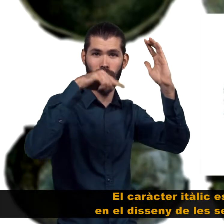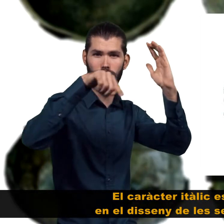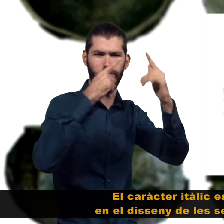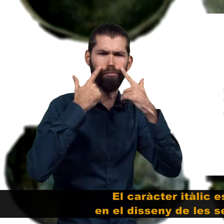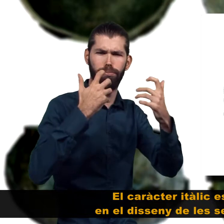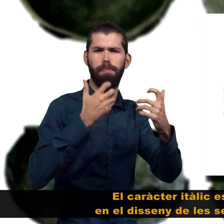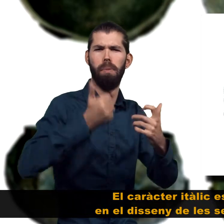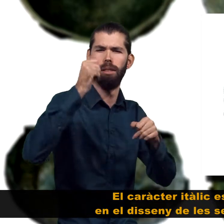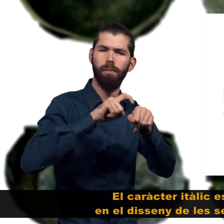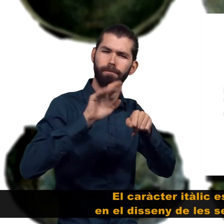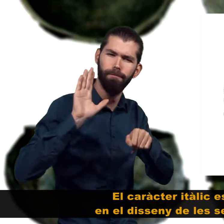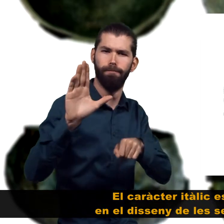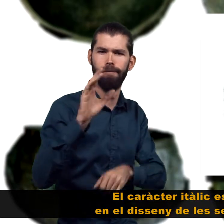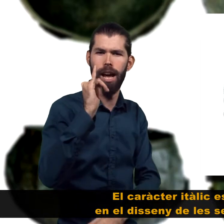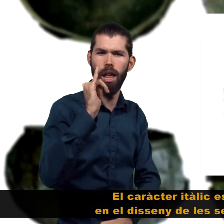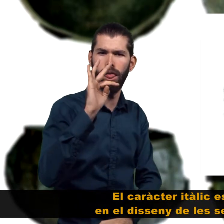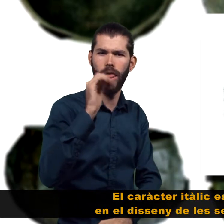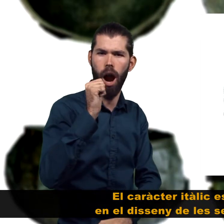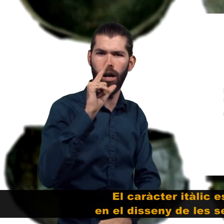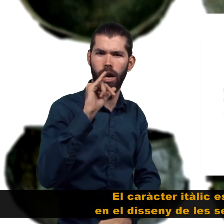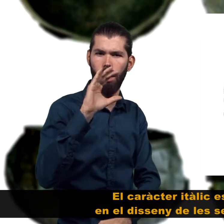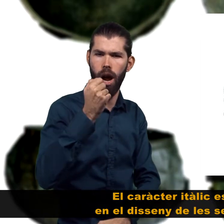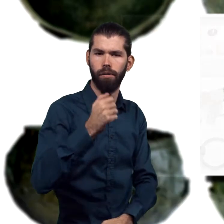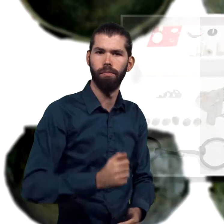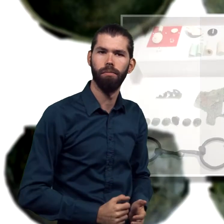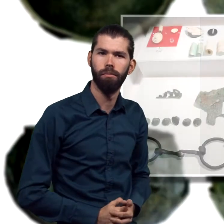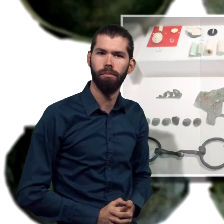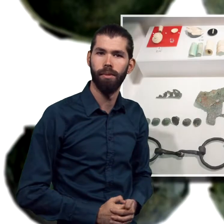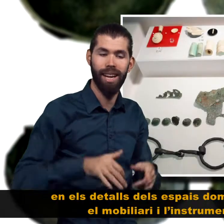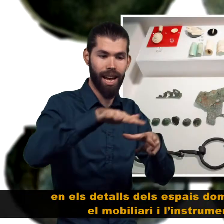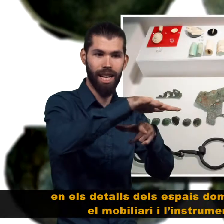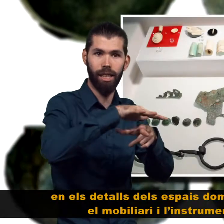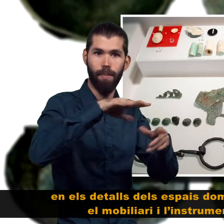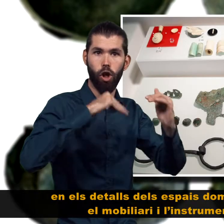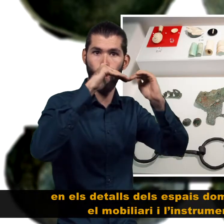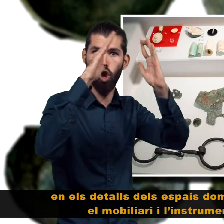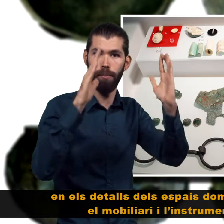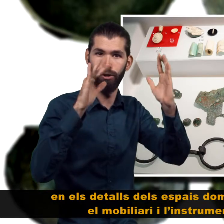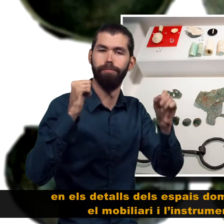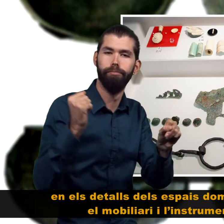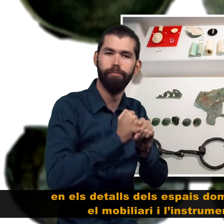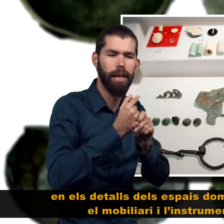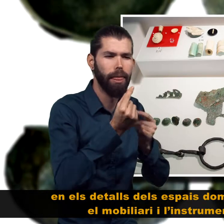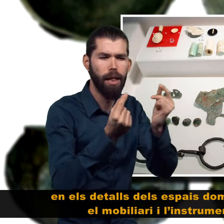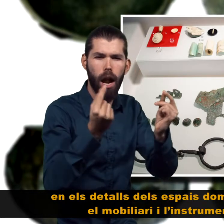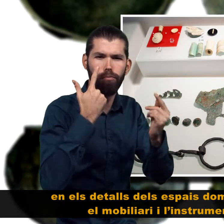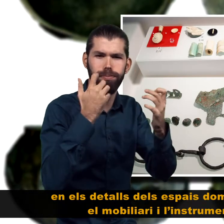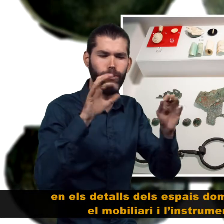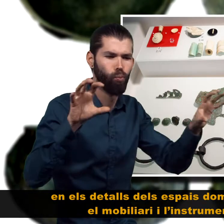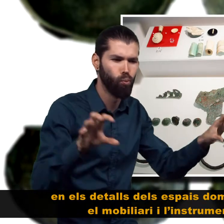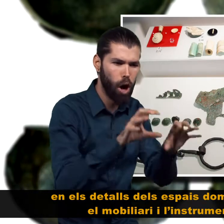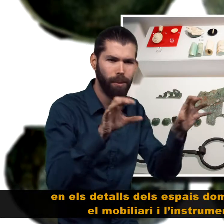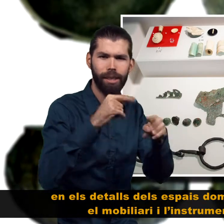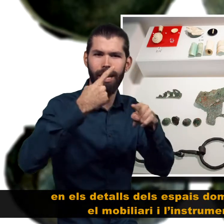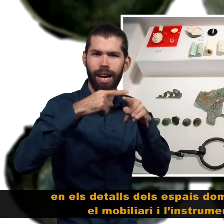El caràcter itàlic es mostra en el disseny de les seves cases, en els detalls dels espais domèstics i de treball, el